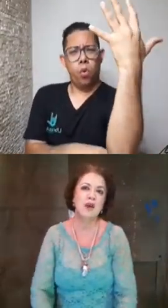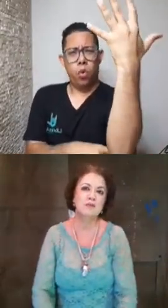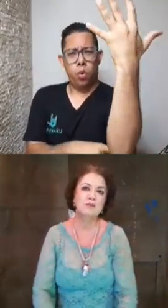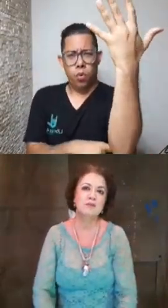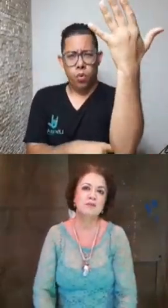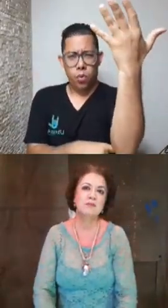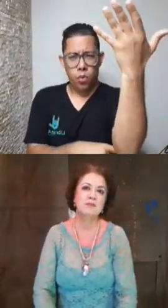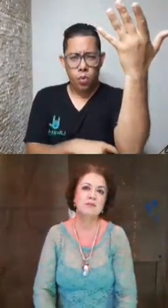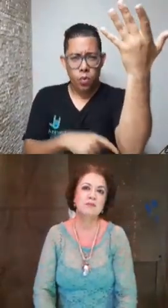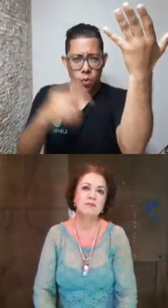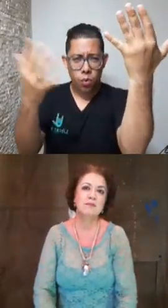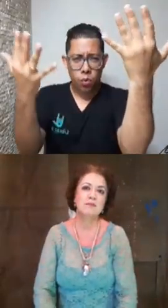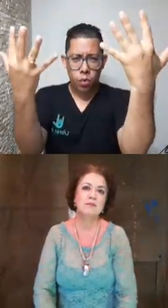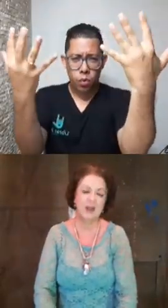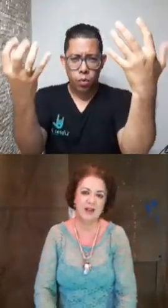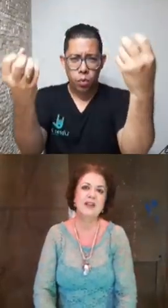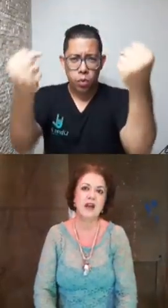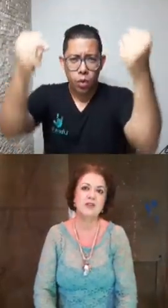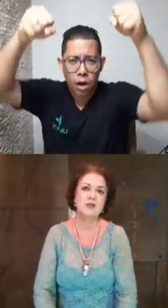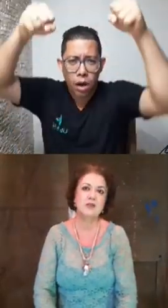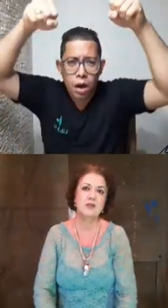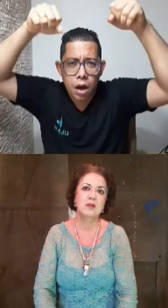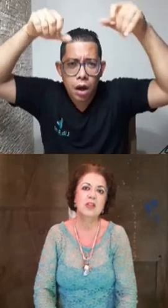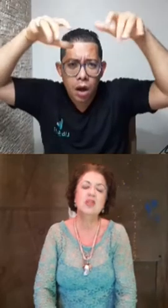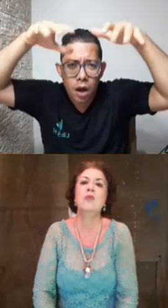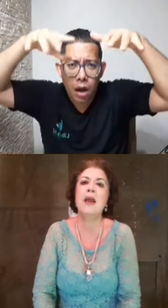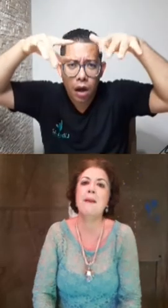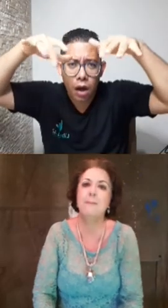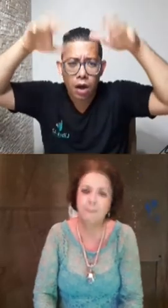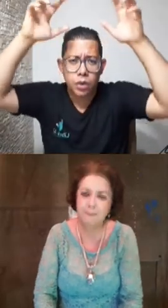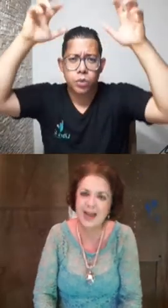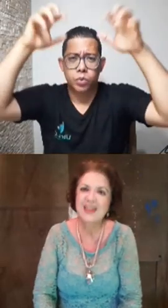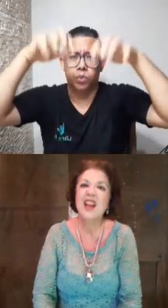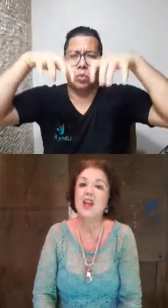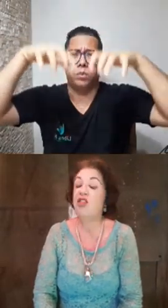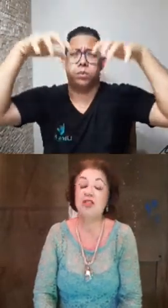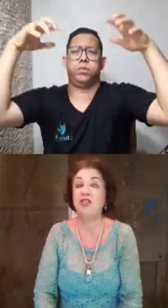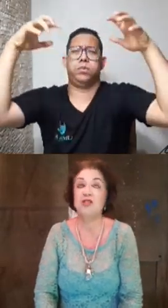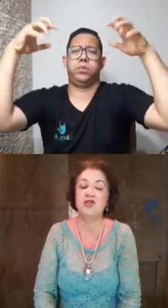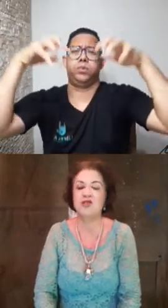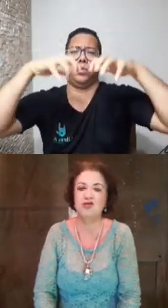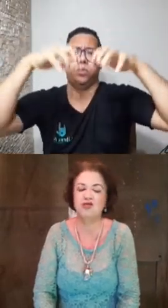chuva? Fala a verdade. Isso não é